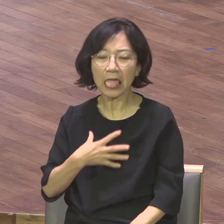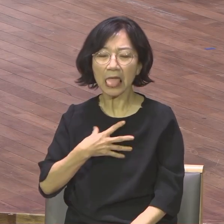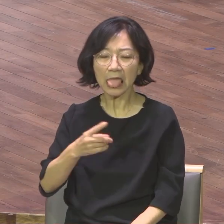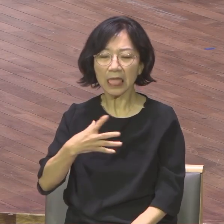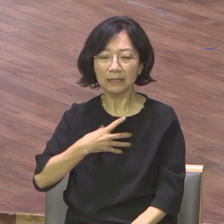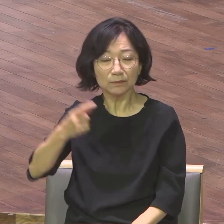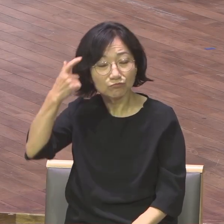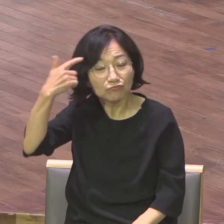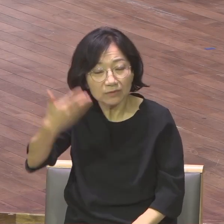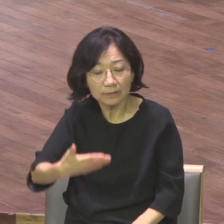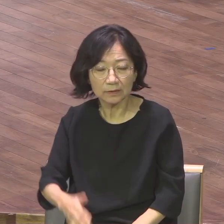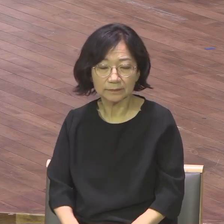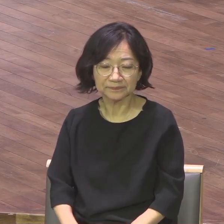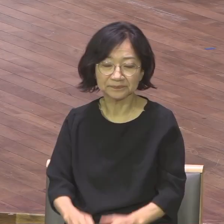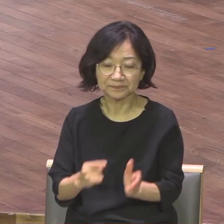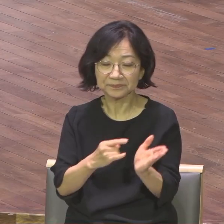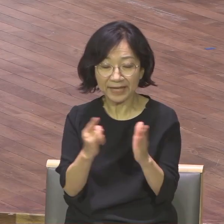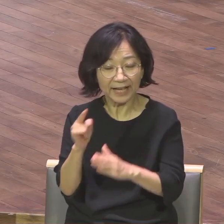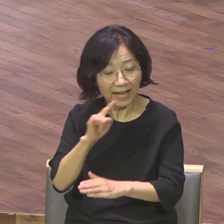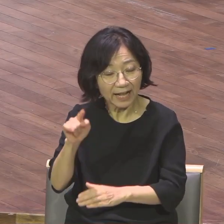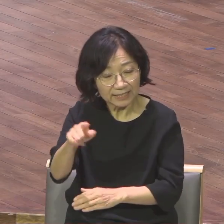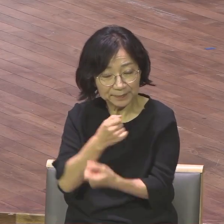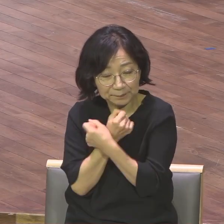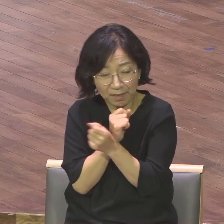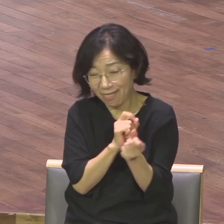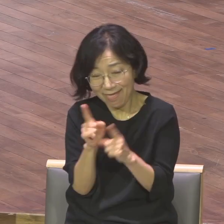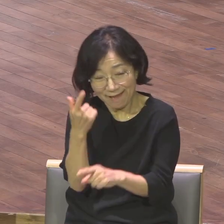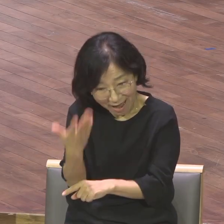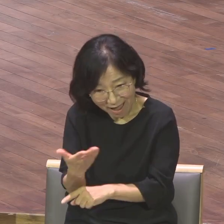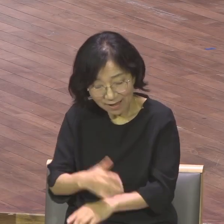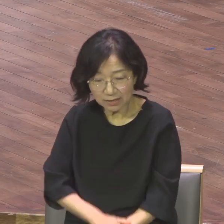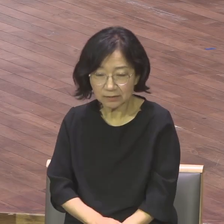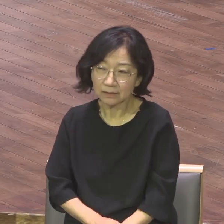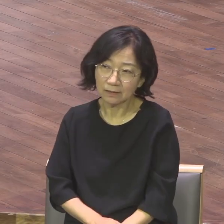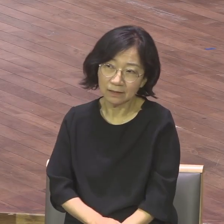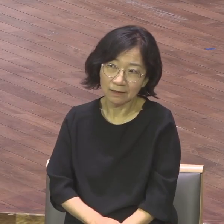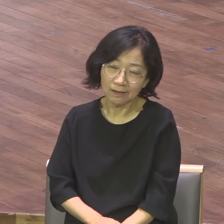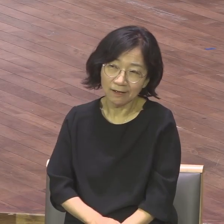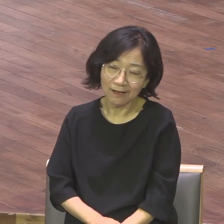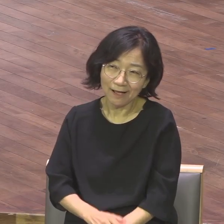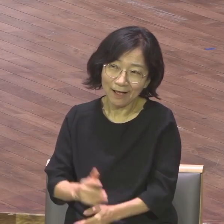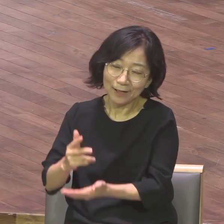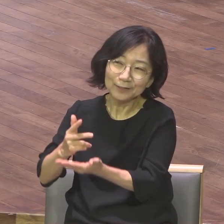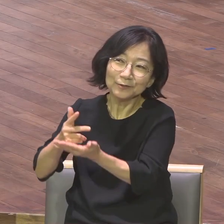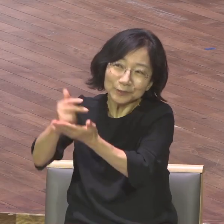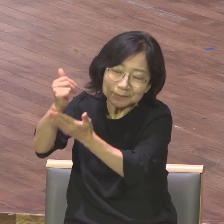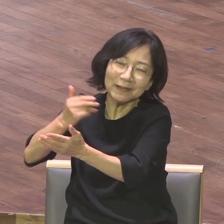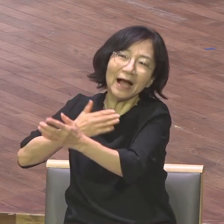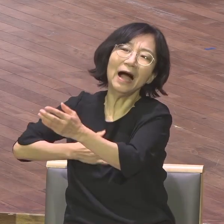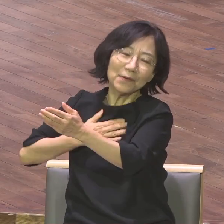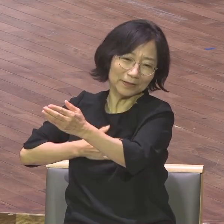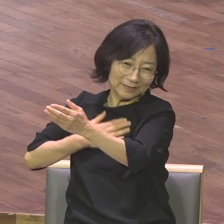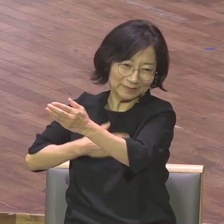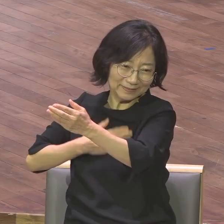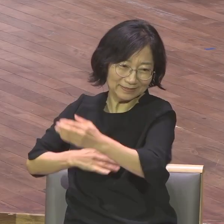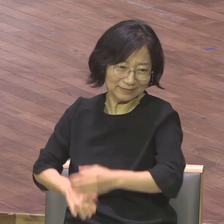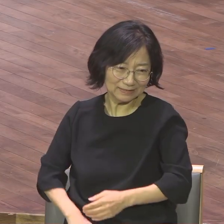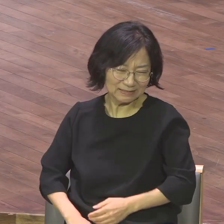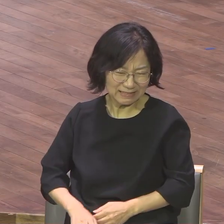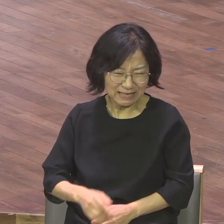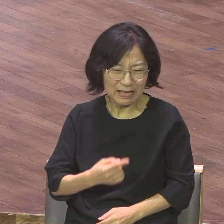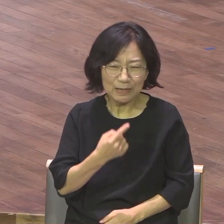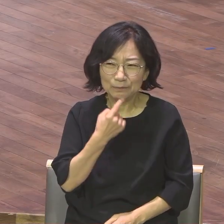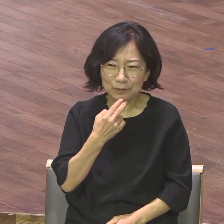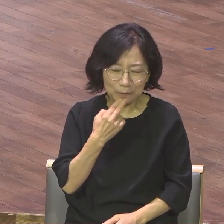에스겔은요 주 여호와여 주께서 아시나이다 라고 답변하지요. 이 답변 속에는 유다 백성 스스로는 다시 살